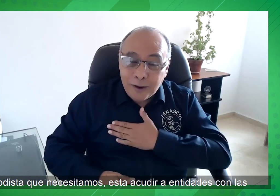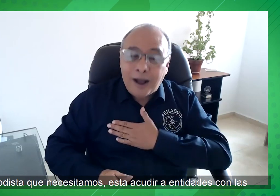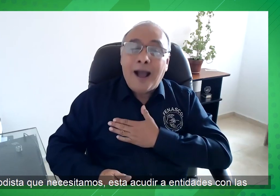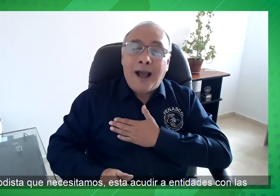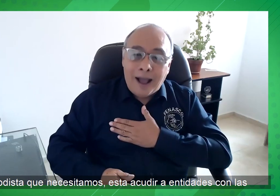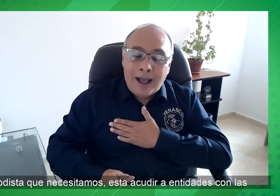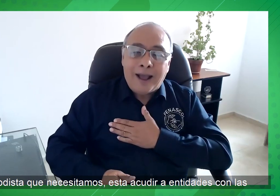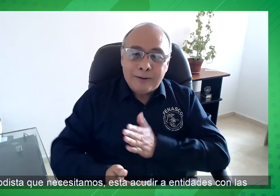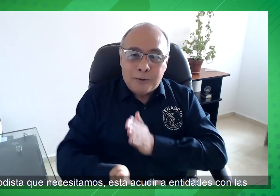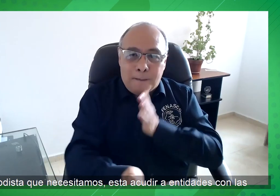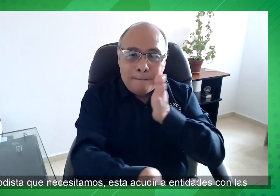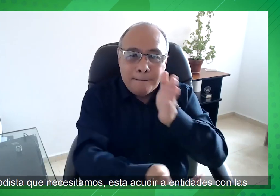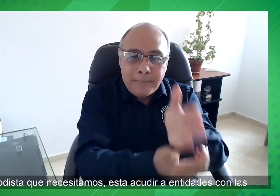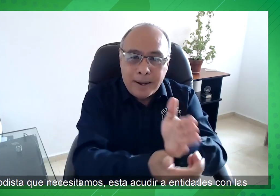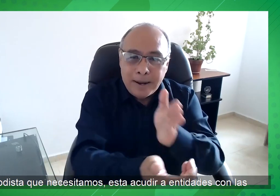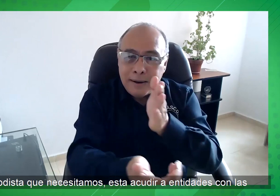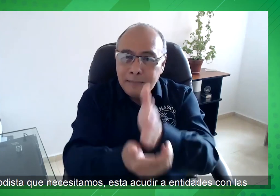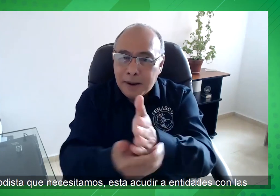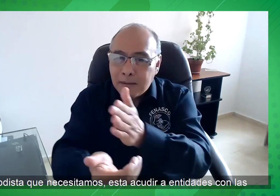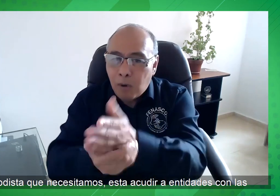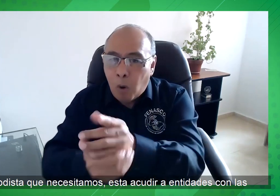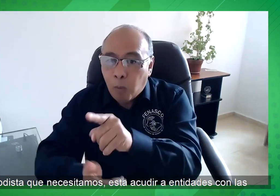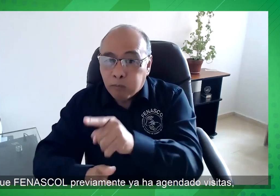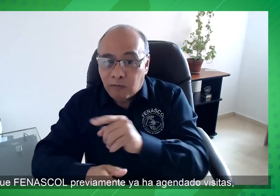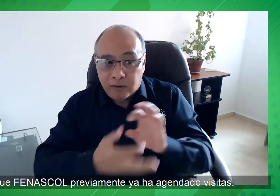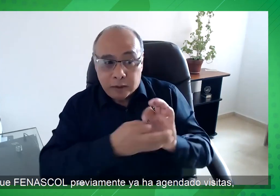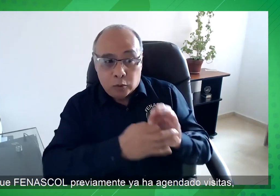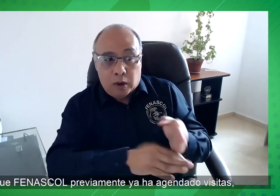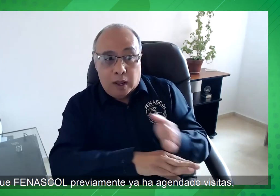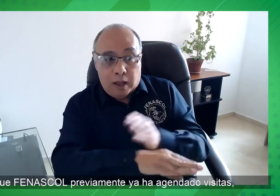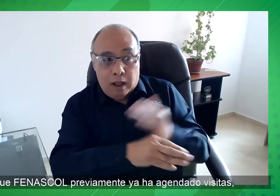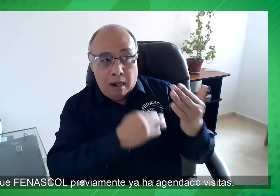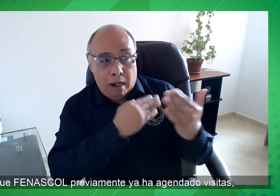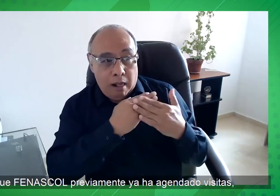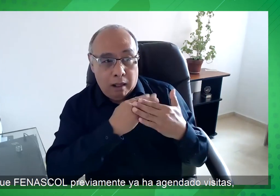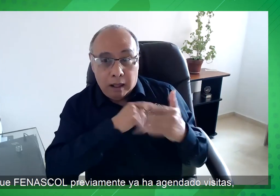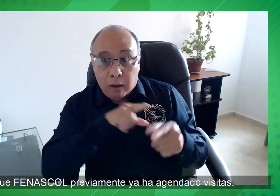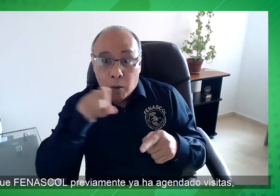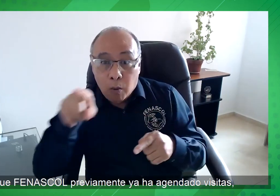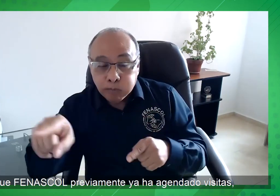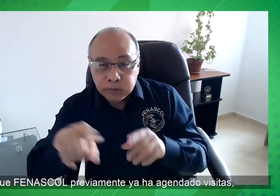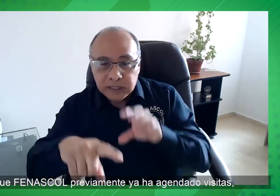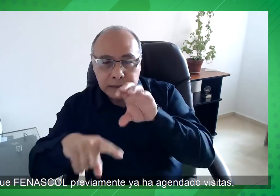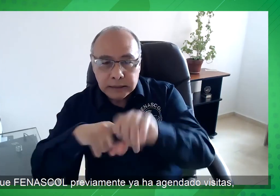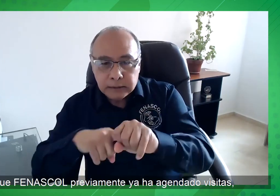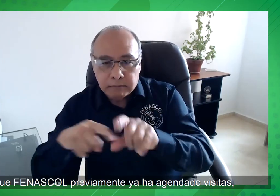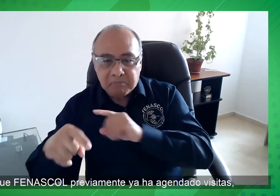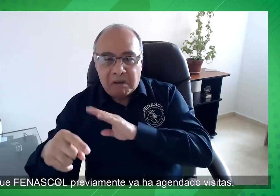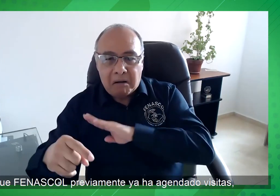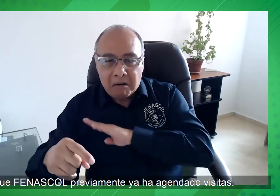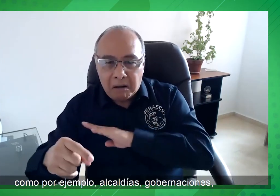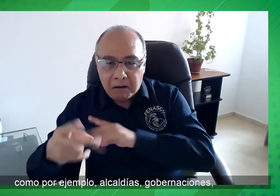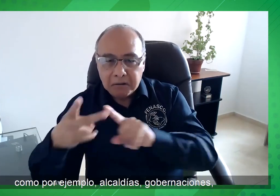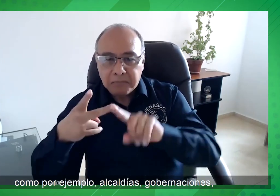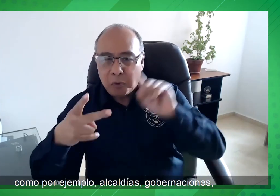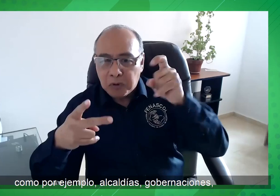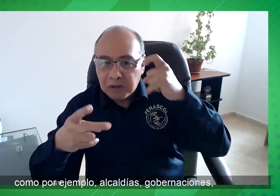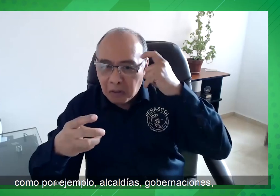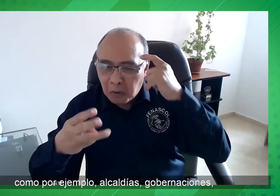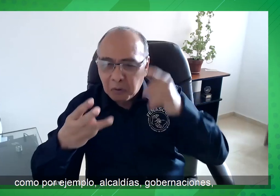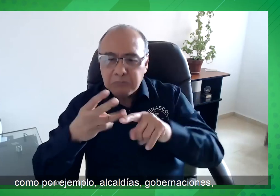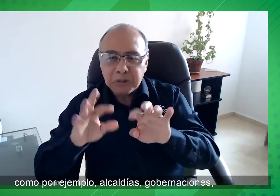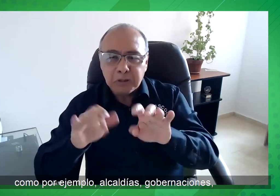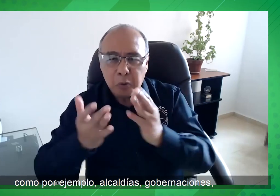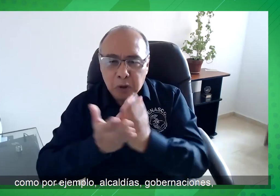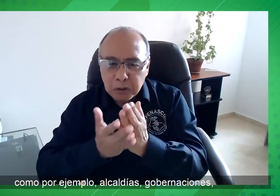está acudir a entidades con las que FENASCOL previamente ya ha agendado visitas. Como por